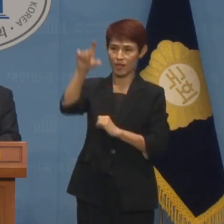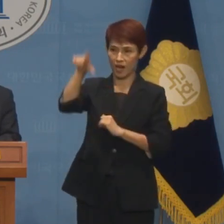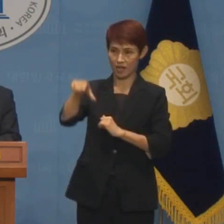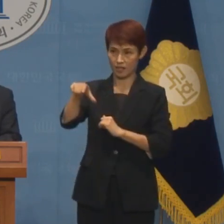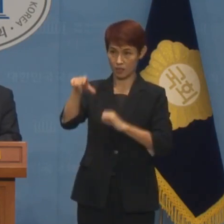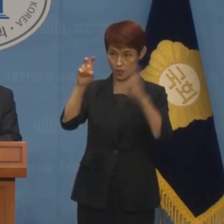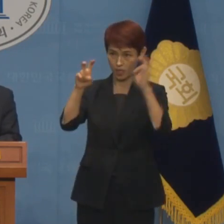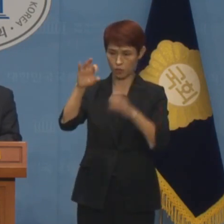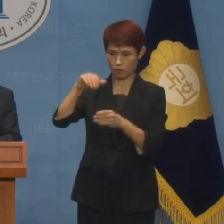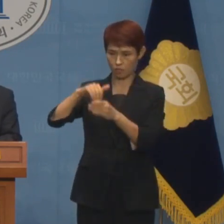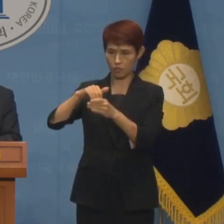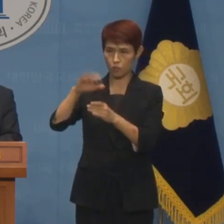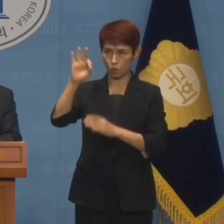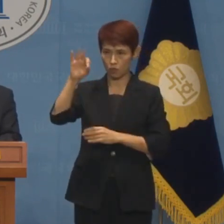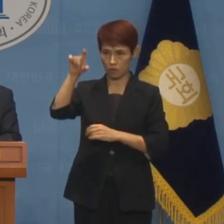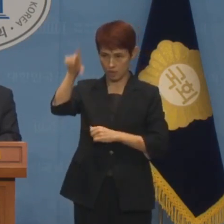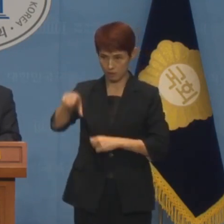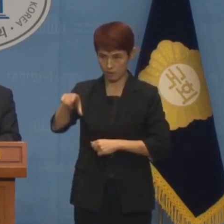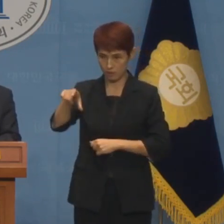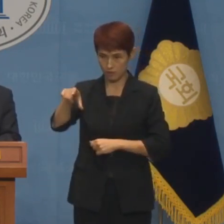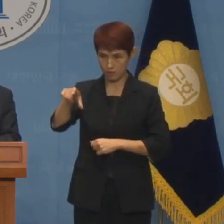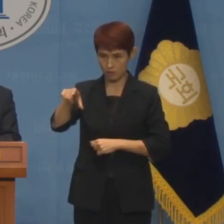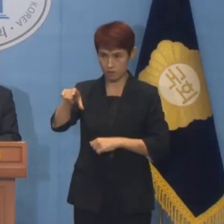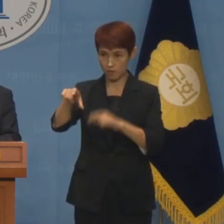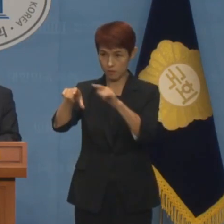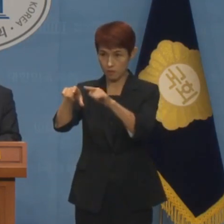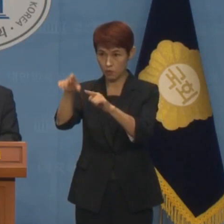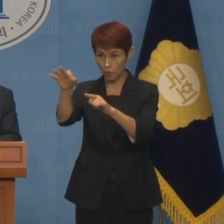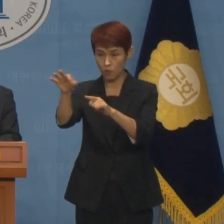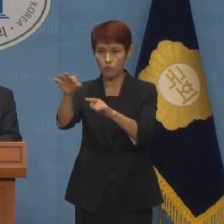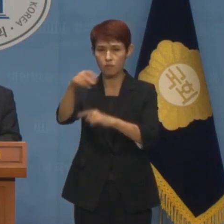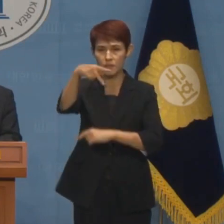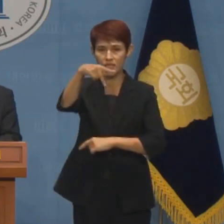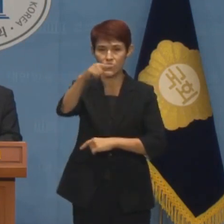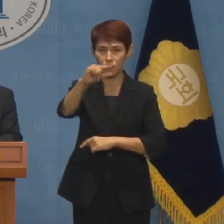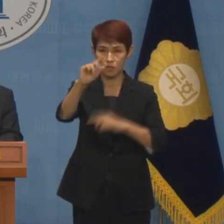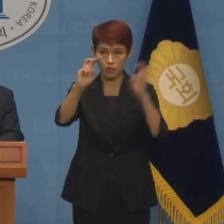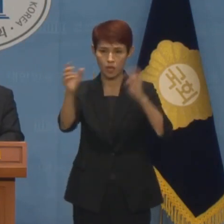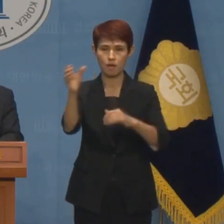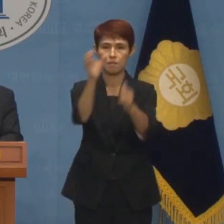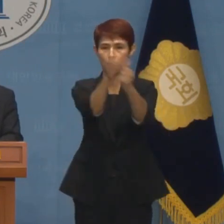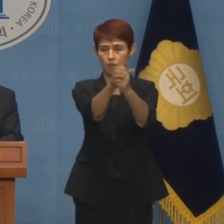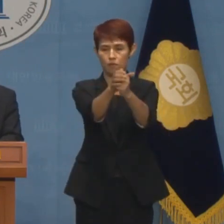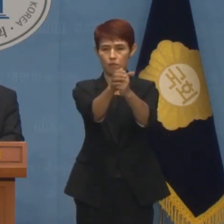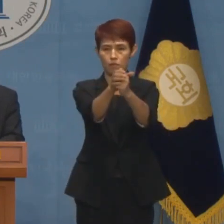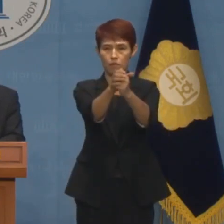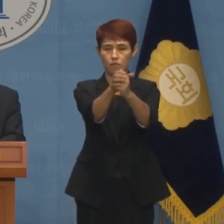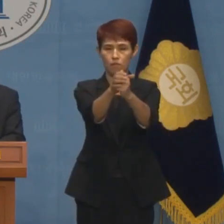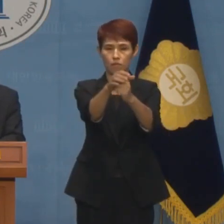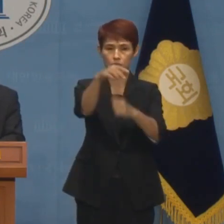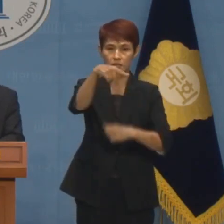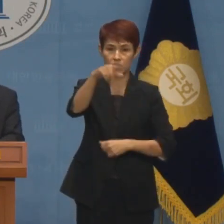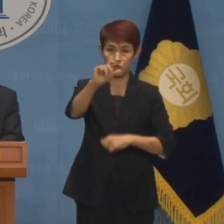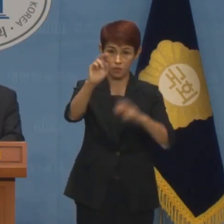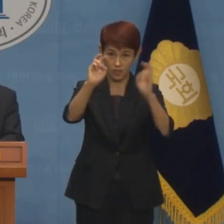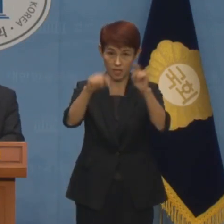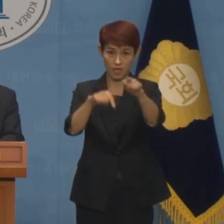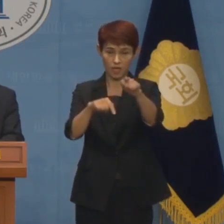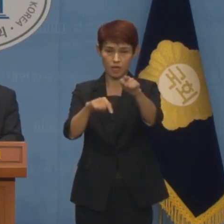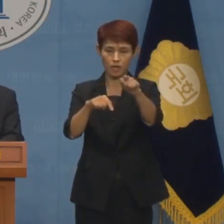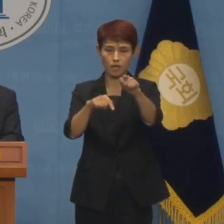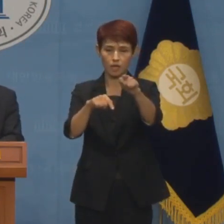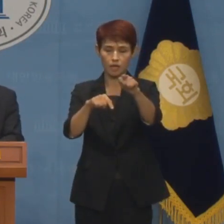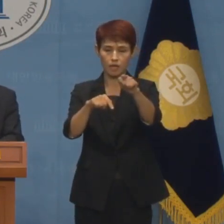하고 카드사는 결제 대행을 피지사에게 맡겨놓습니다. 그리고 피지사는 이 중라인